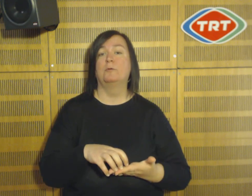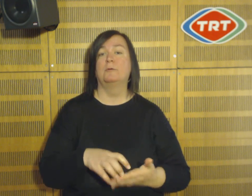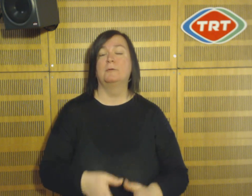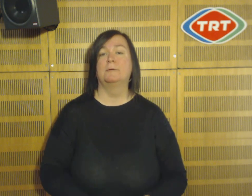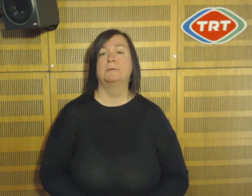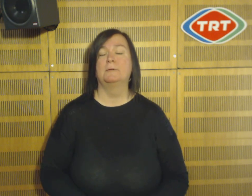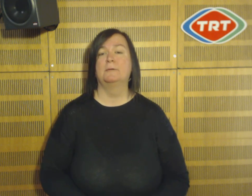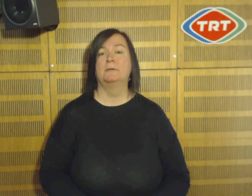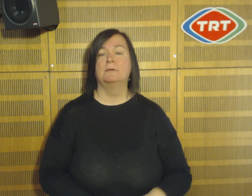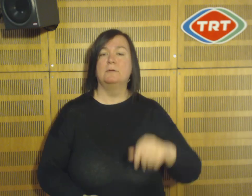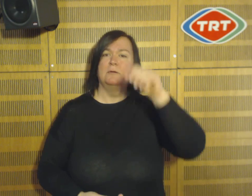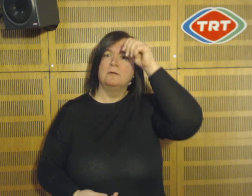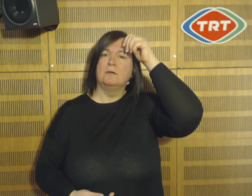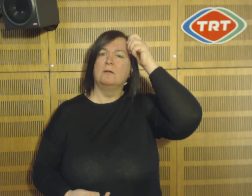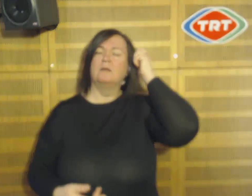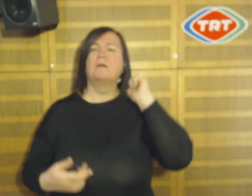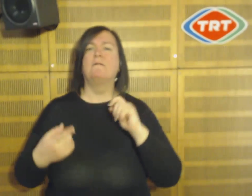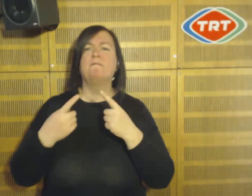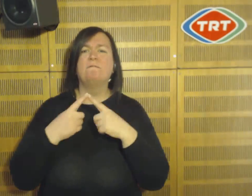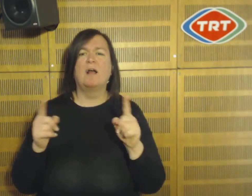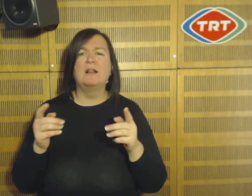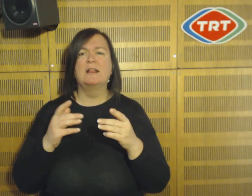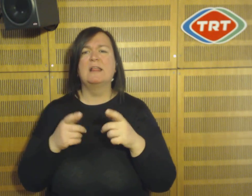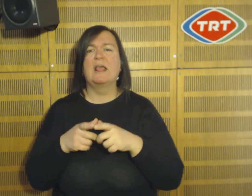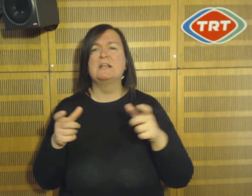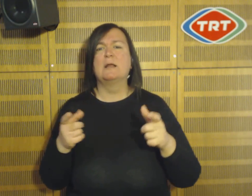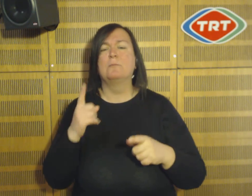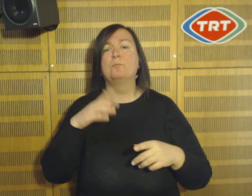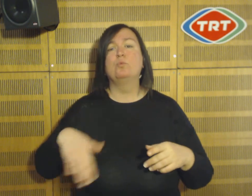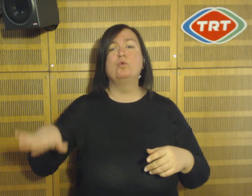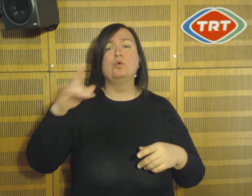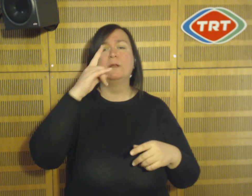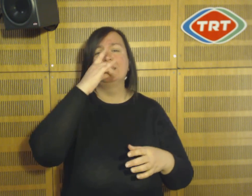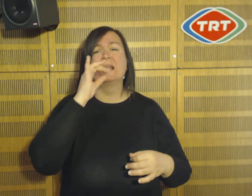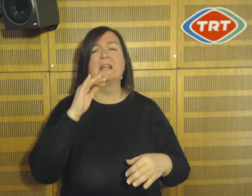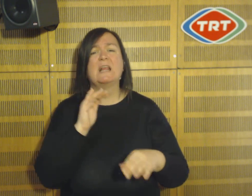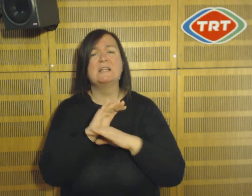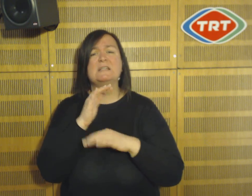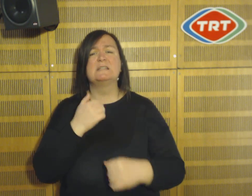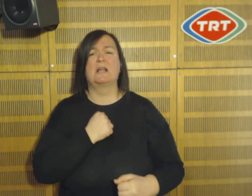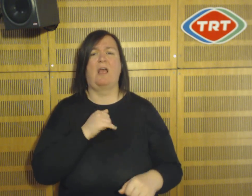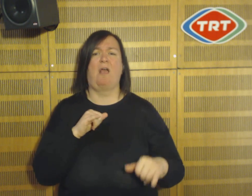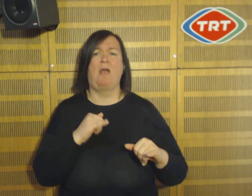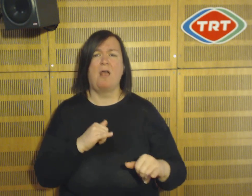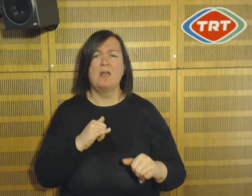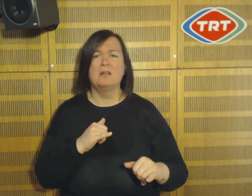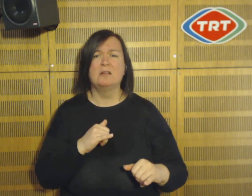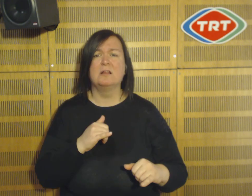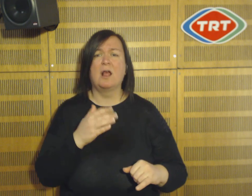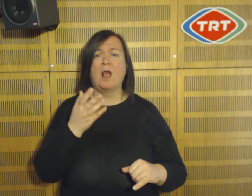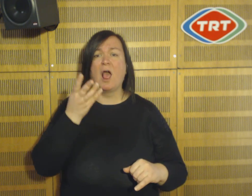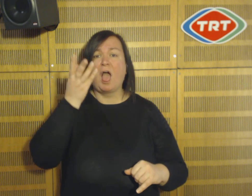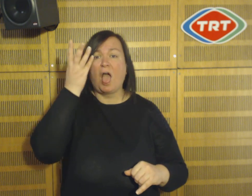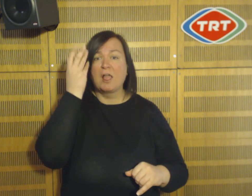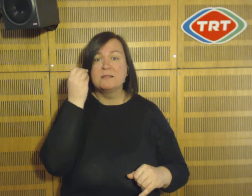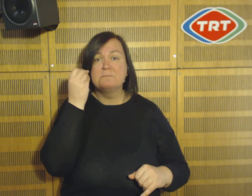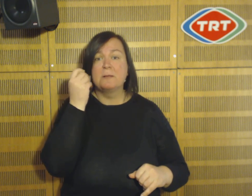Eee farklı gelişen bütün bireylerin yaşadığı sıkıntılar aslında aynı eee anlaşılmak ve bilinçlenmek